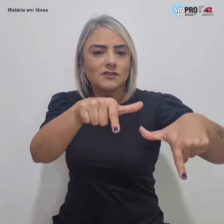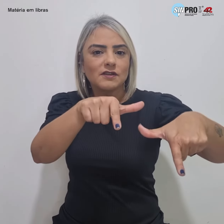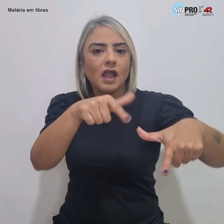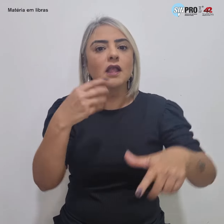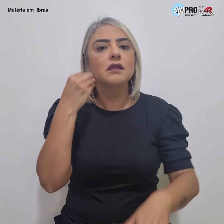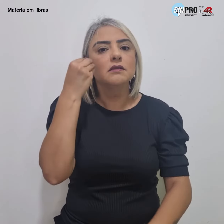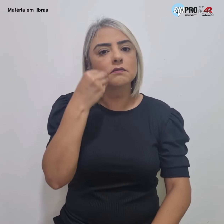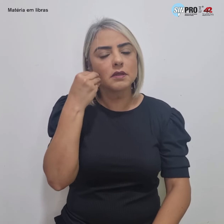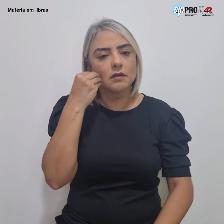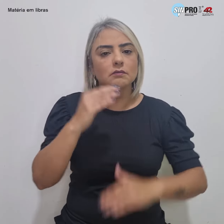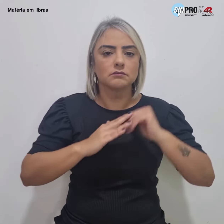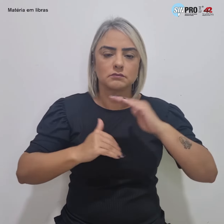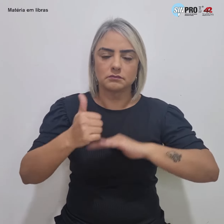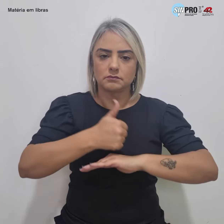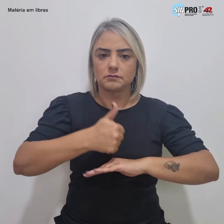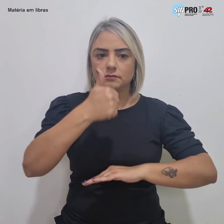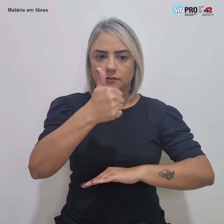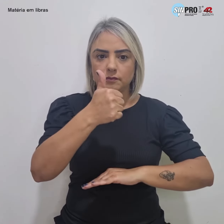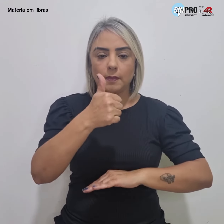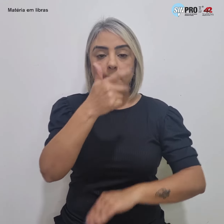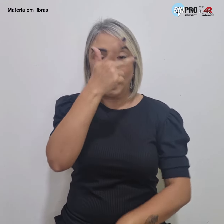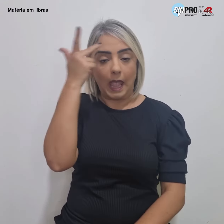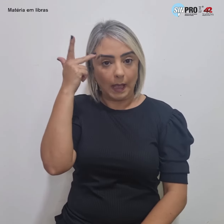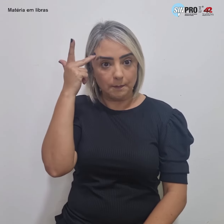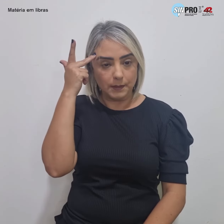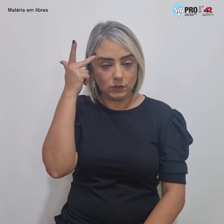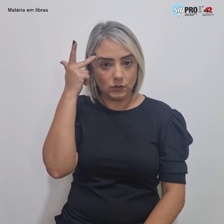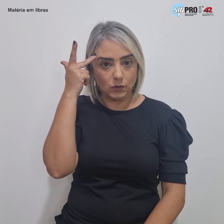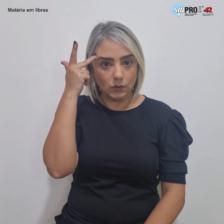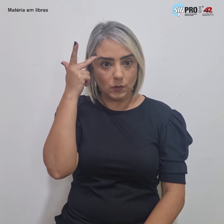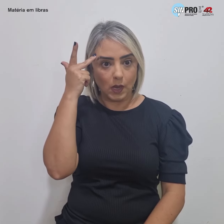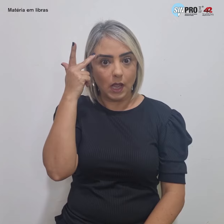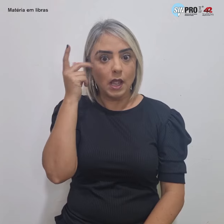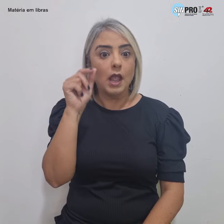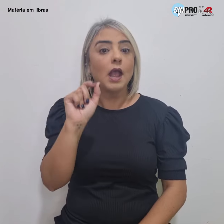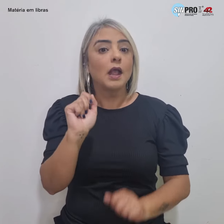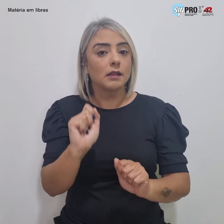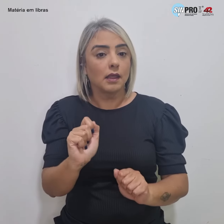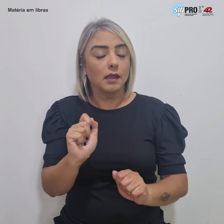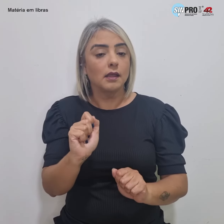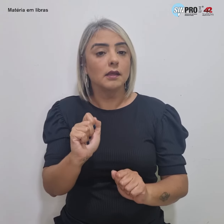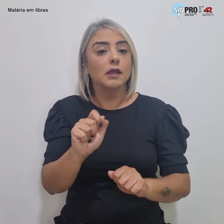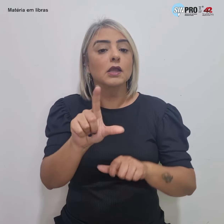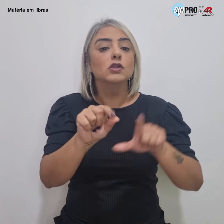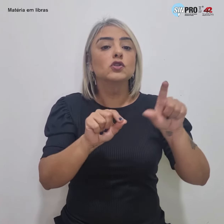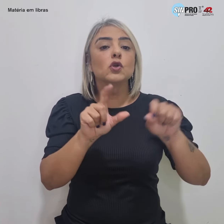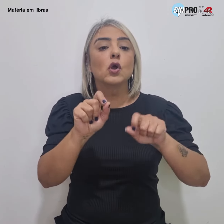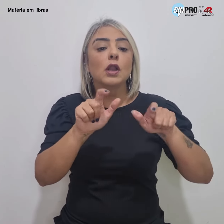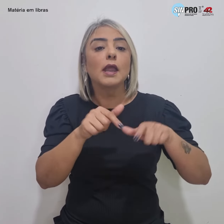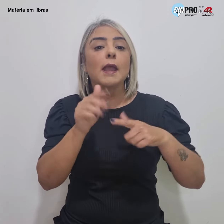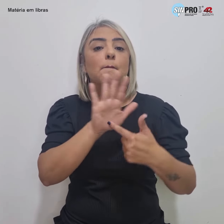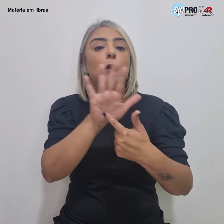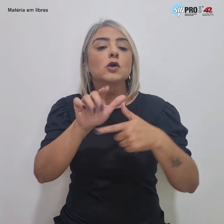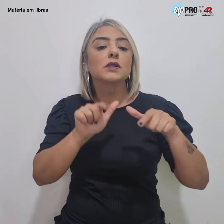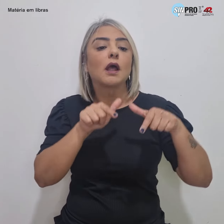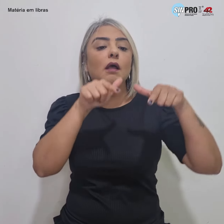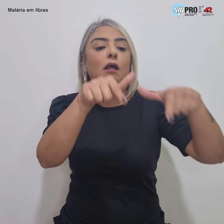profissional o candidato ou candidata deverá indicar as titulações e o tempo de